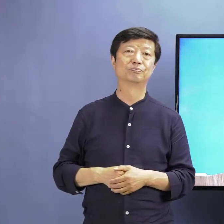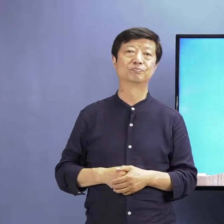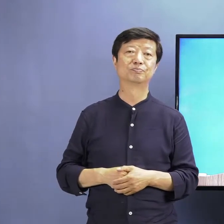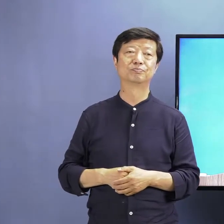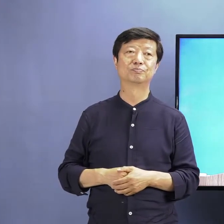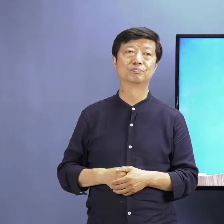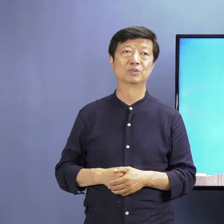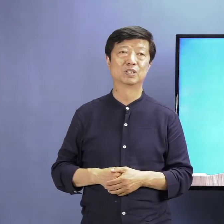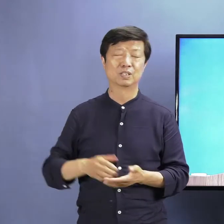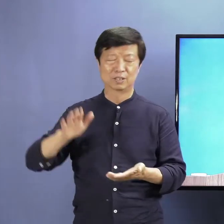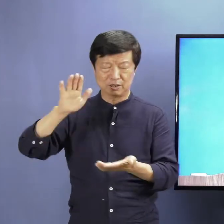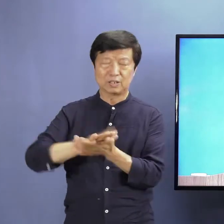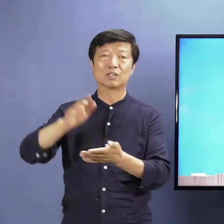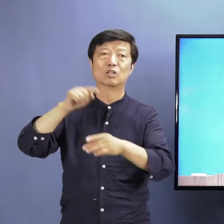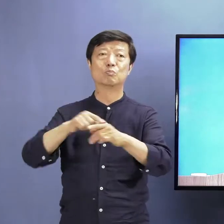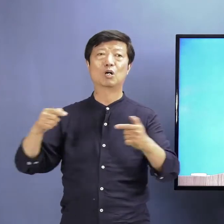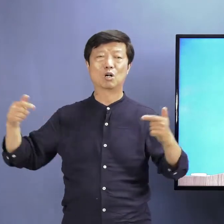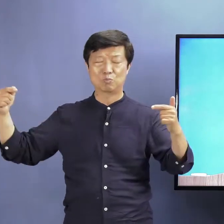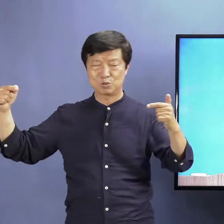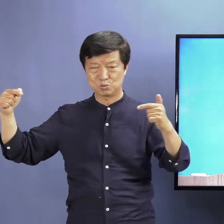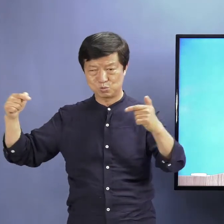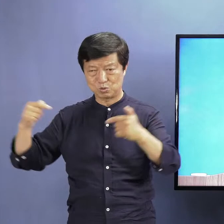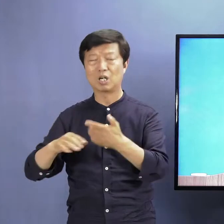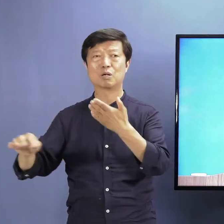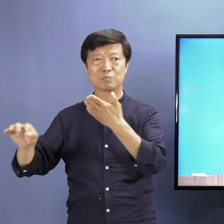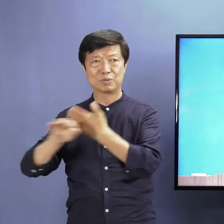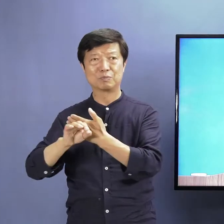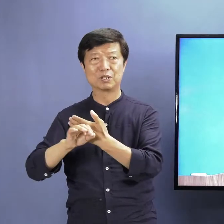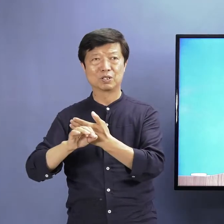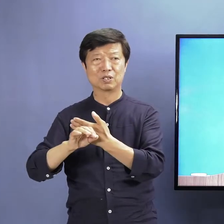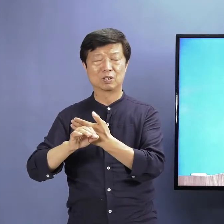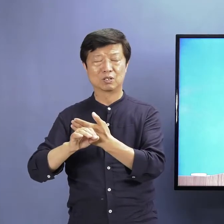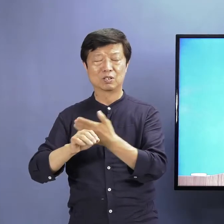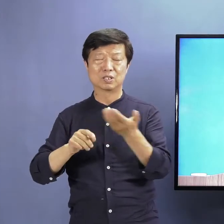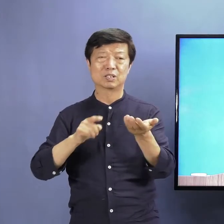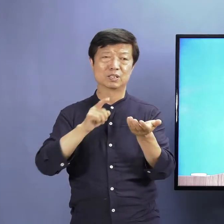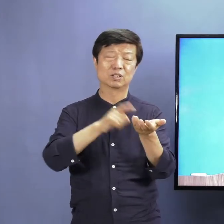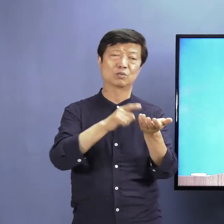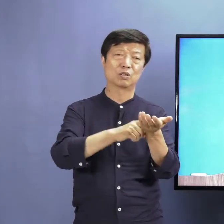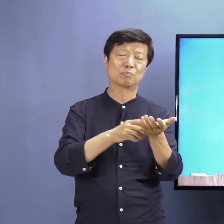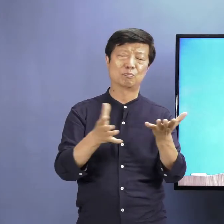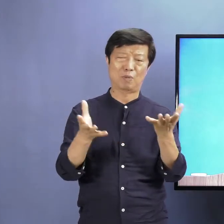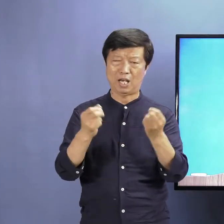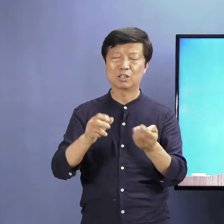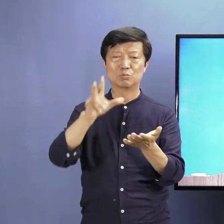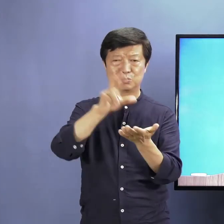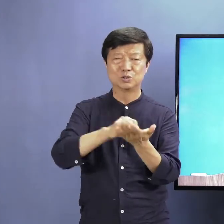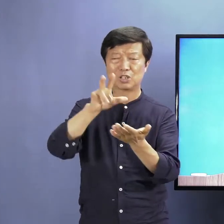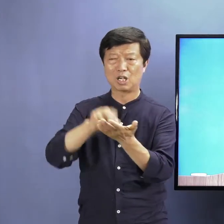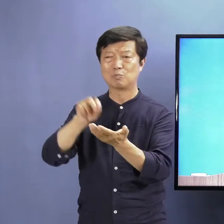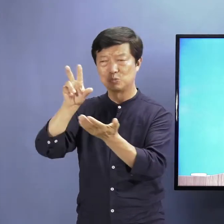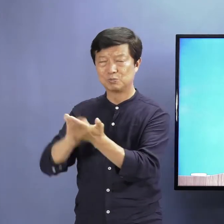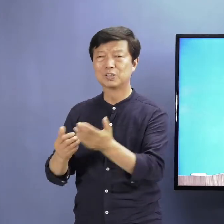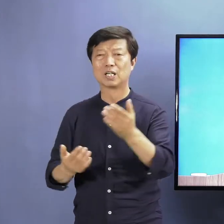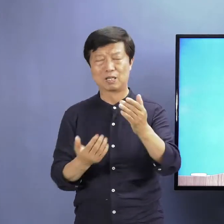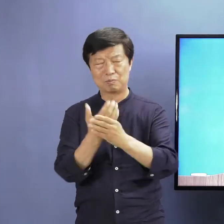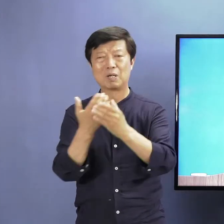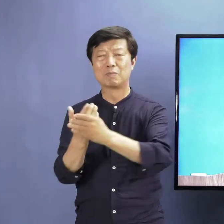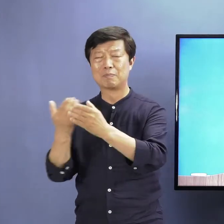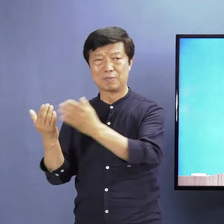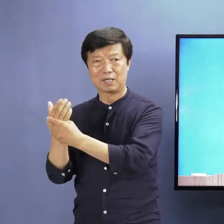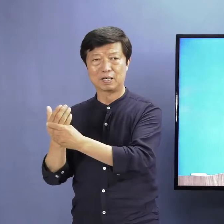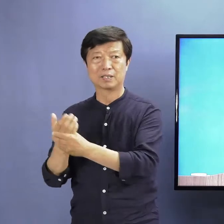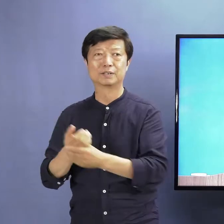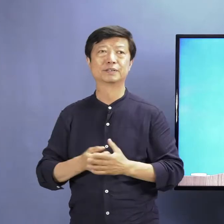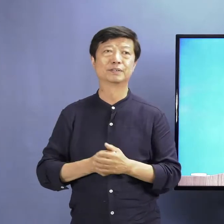그 열정이 없음에 대한 고발의 메시지가 많이 나타났어요. 사실은 저는 지금도 많이 봅니다. 지금도